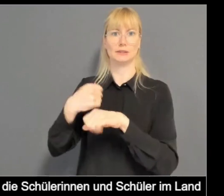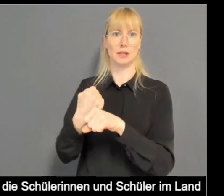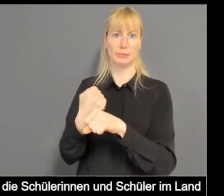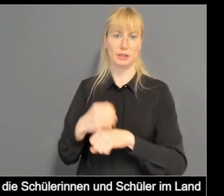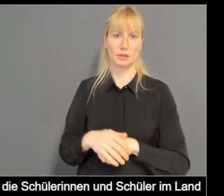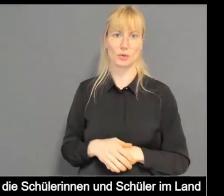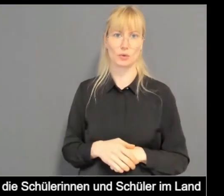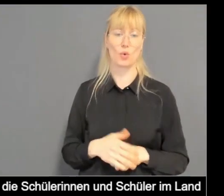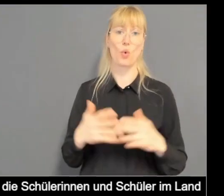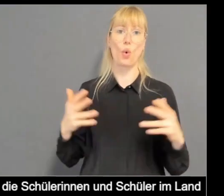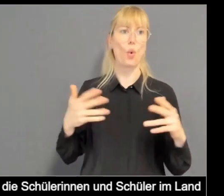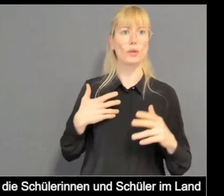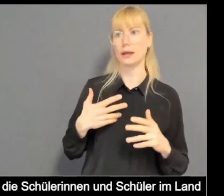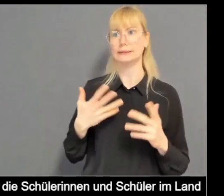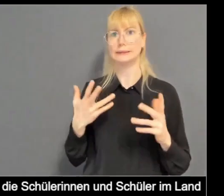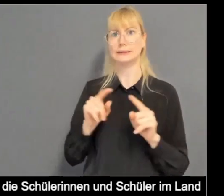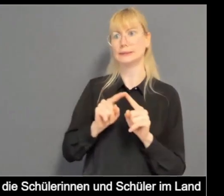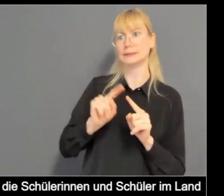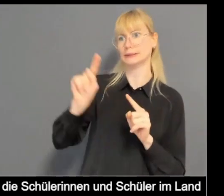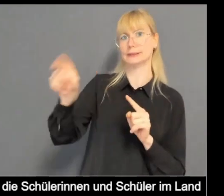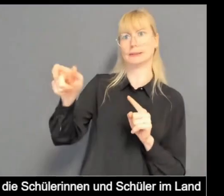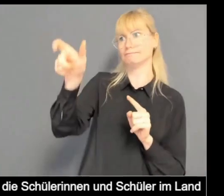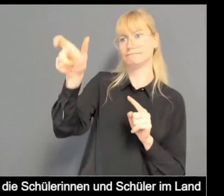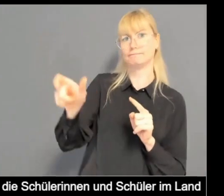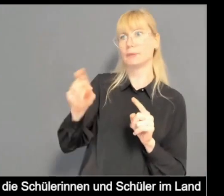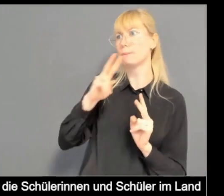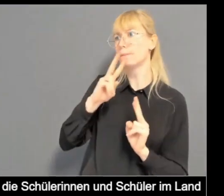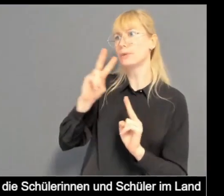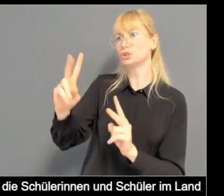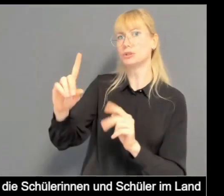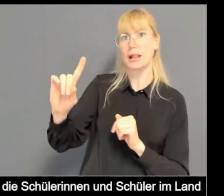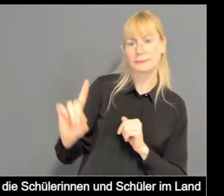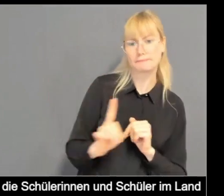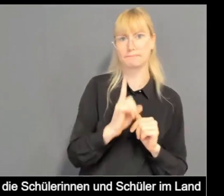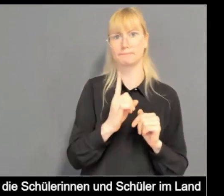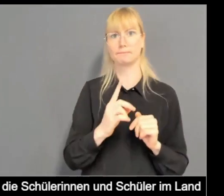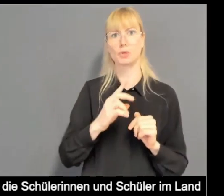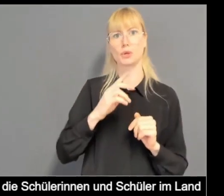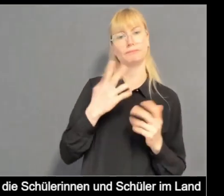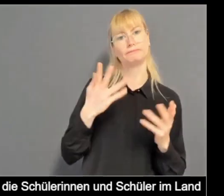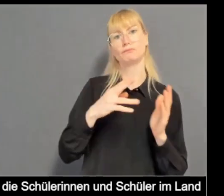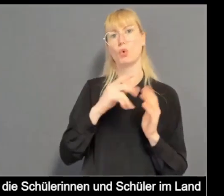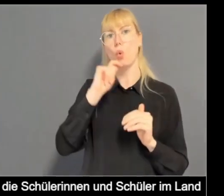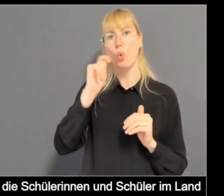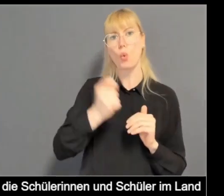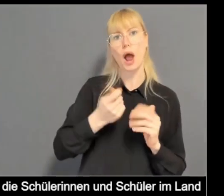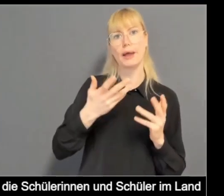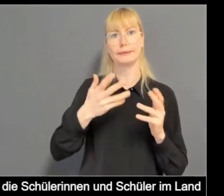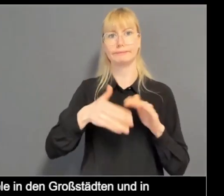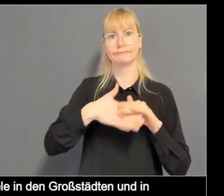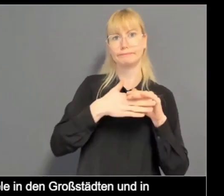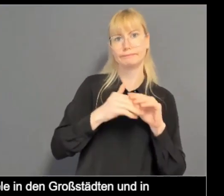man möchte. Das geht aber auch darüber hinaus in Drittkräfte hinein, aber eben auch, wie ich schon erwähnt